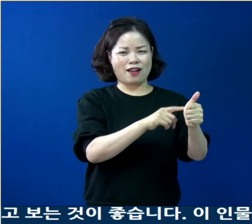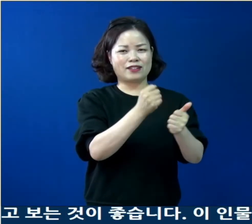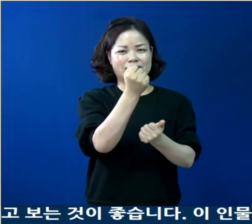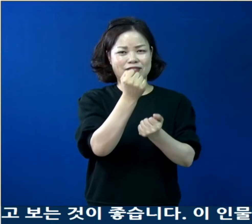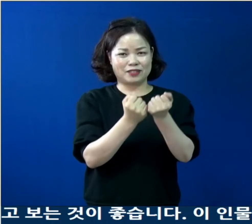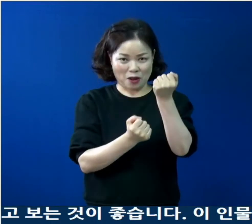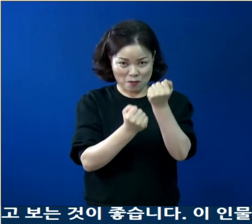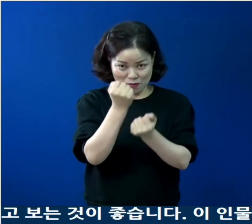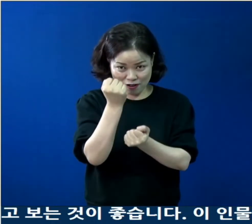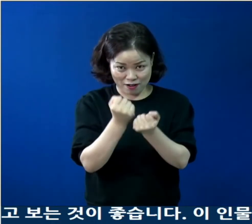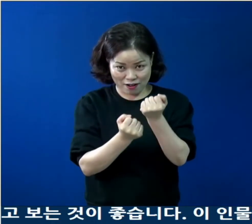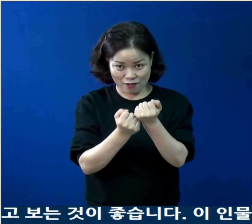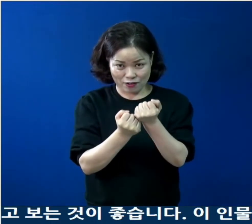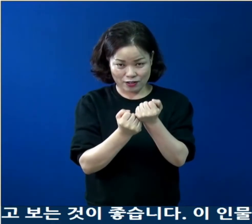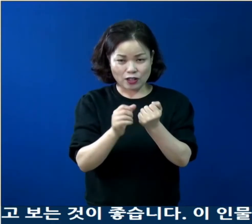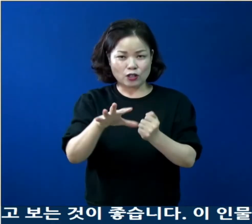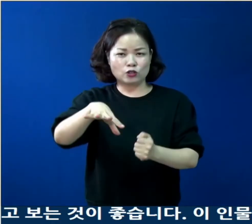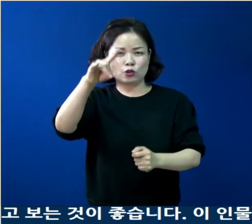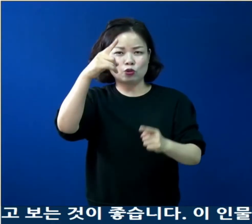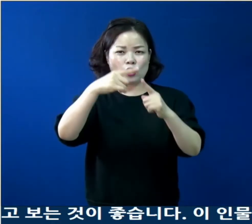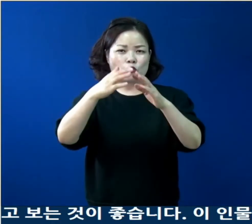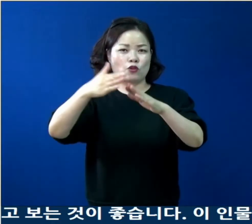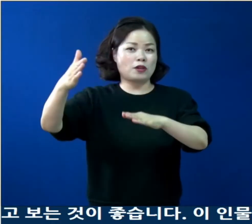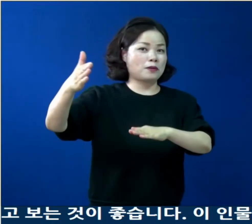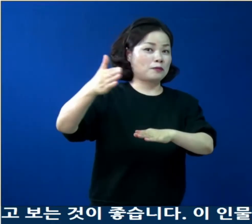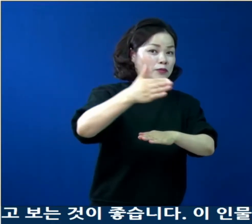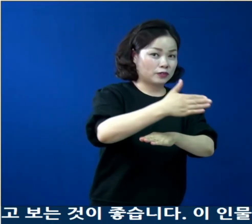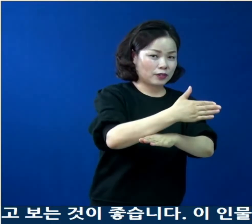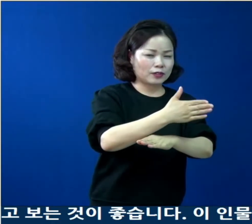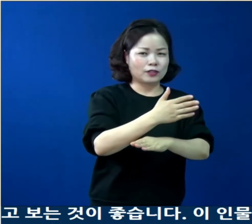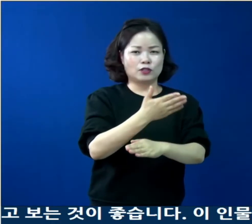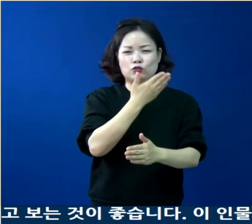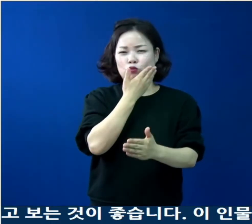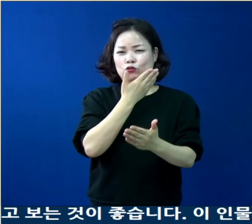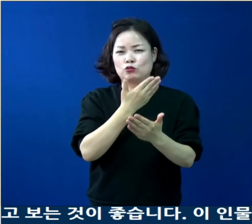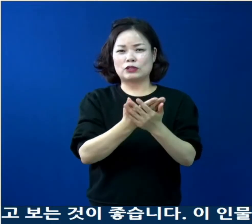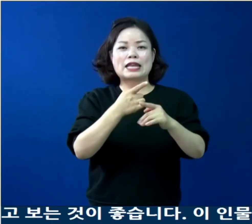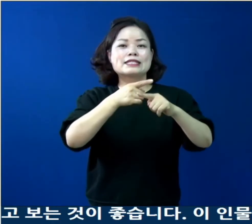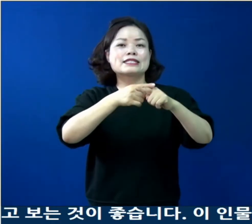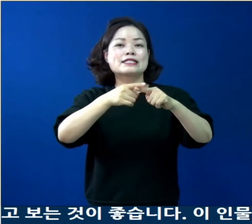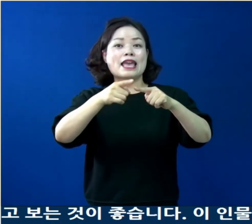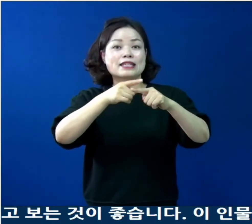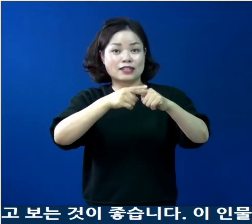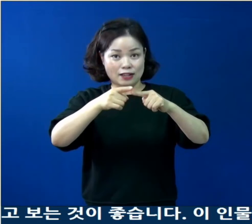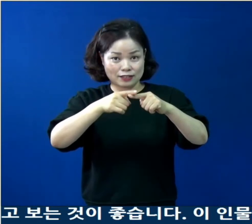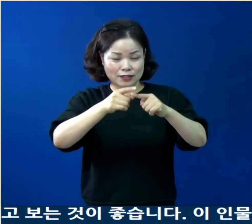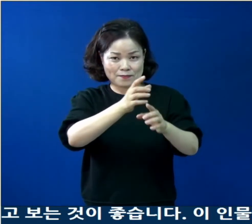설명하는 것이 거의 초대교회에서부터 하나의 중요한 해석적인